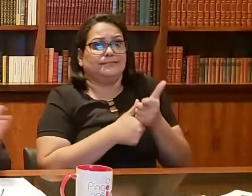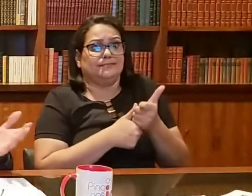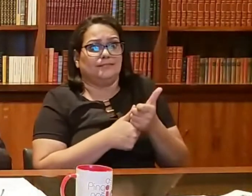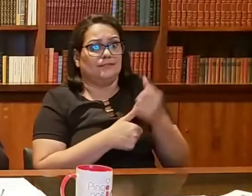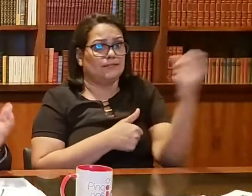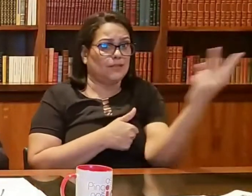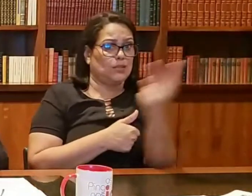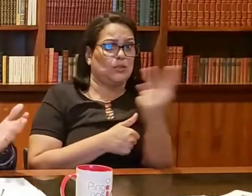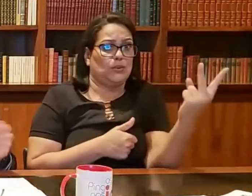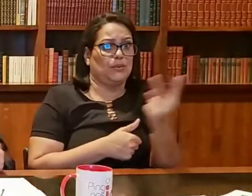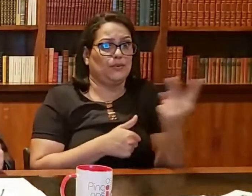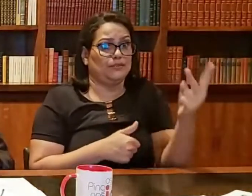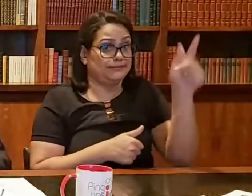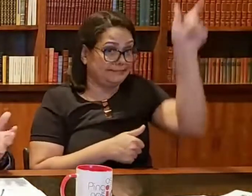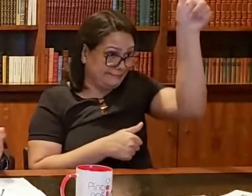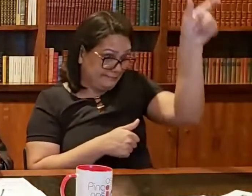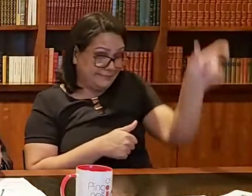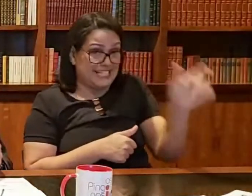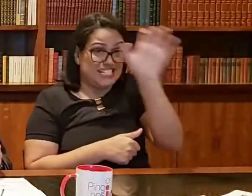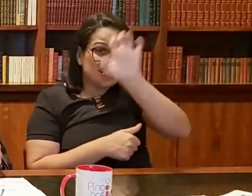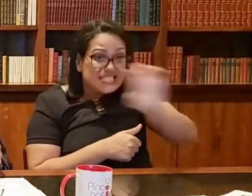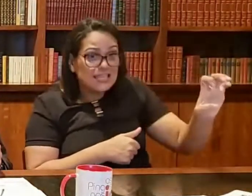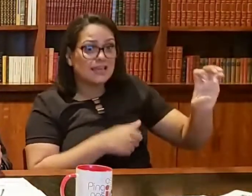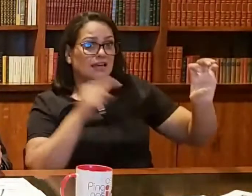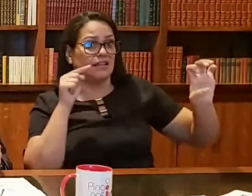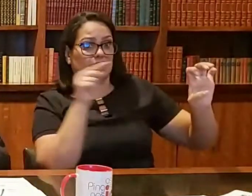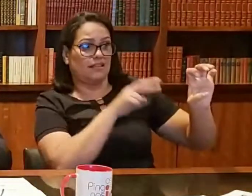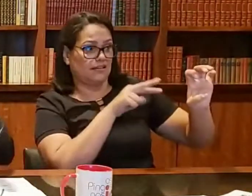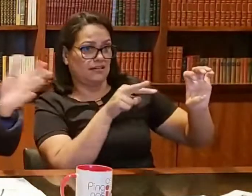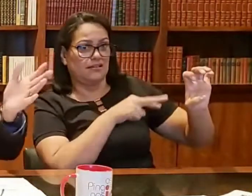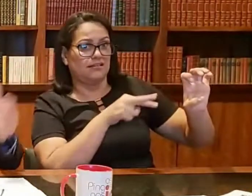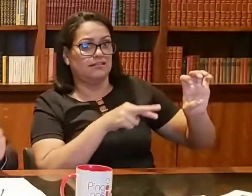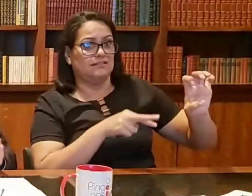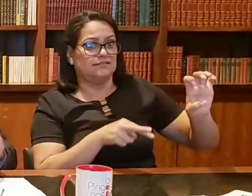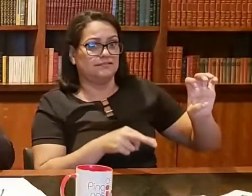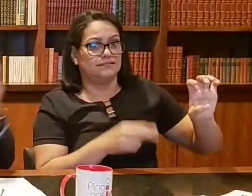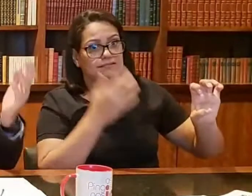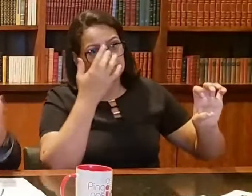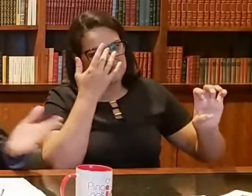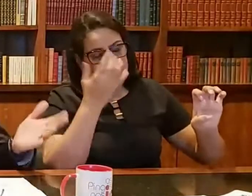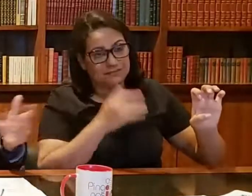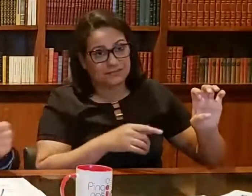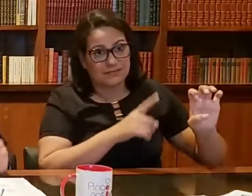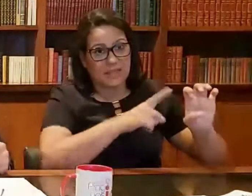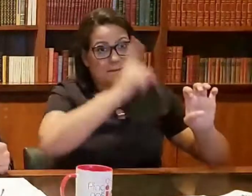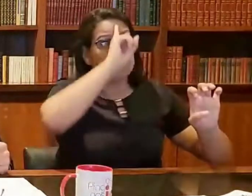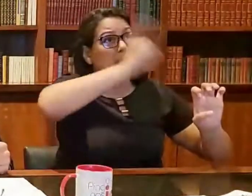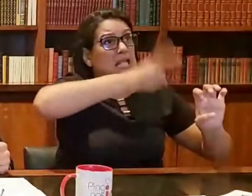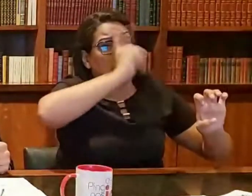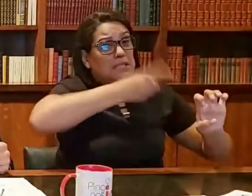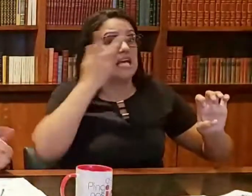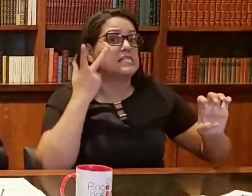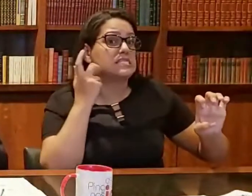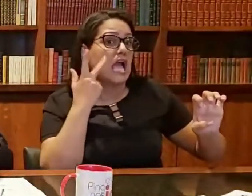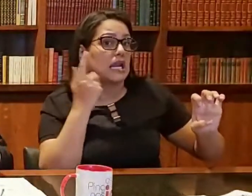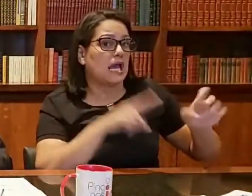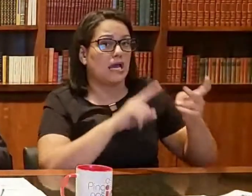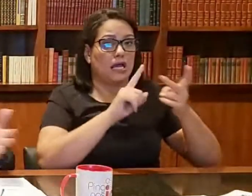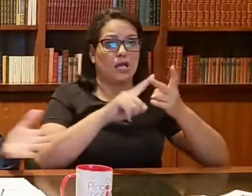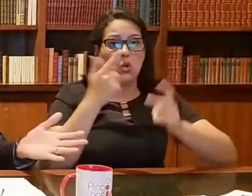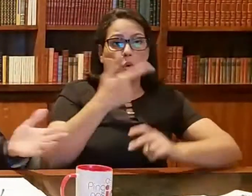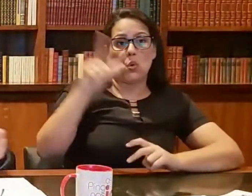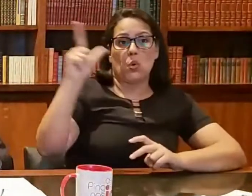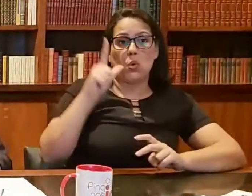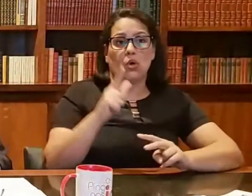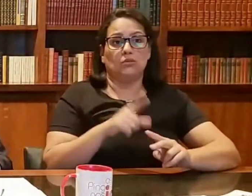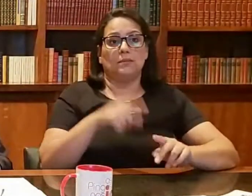São dois elementos de esquerda. Tá? O segundo manda no Ceará. O outro é o